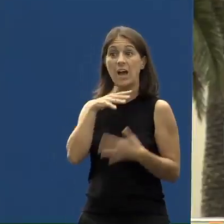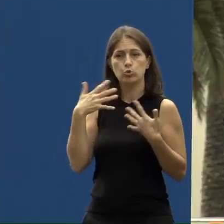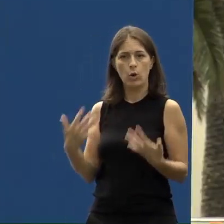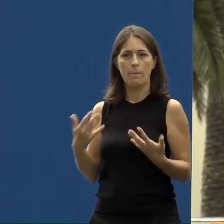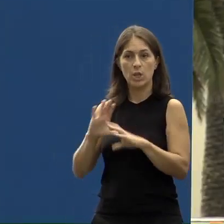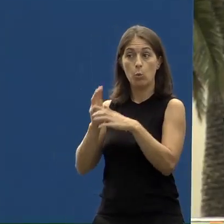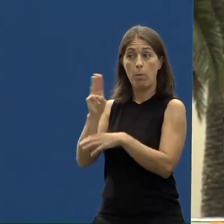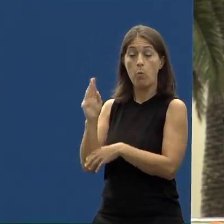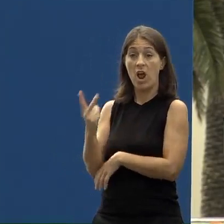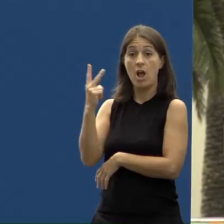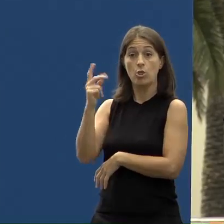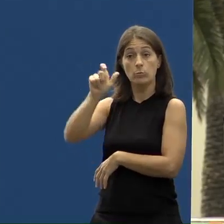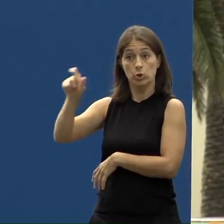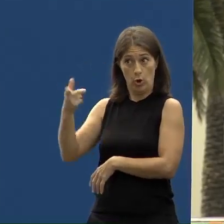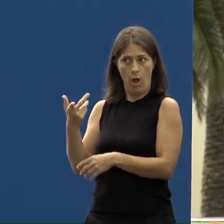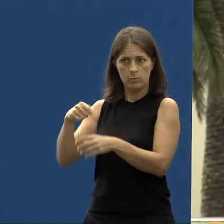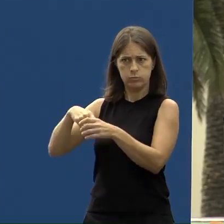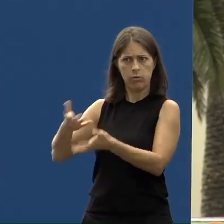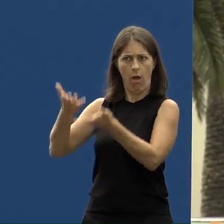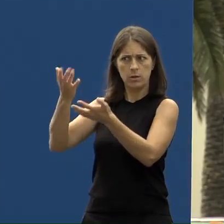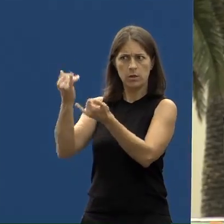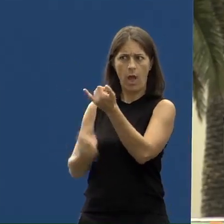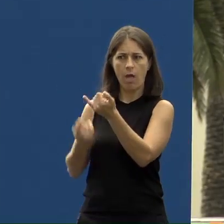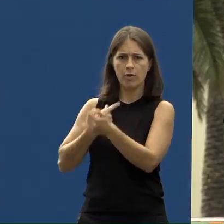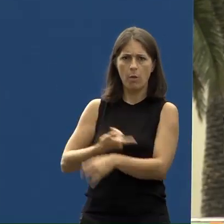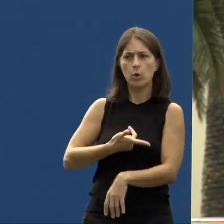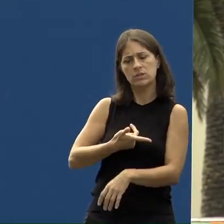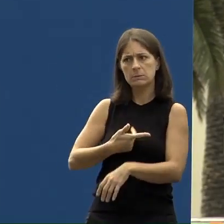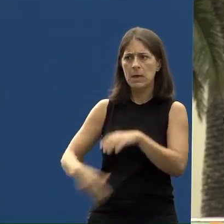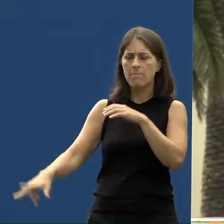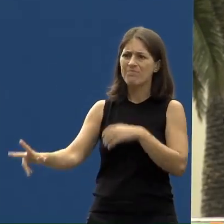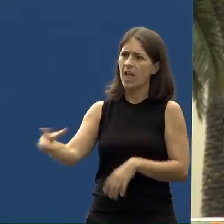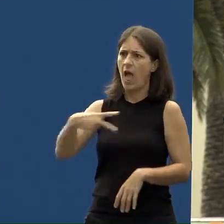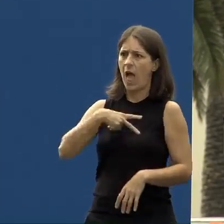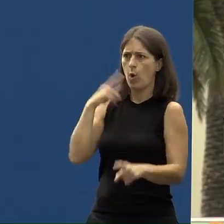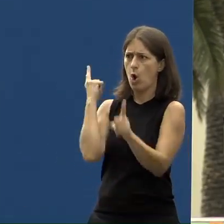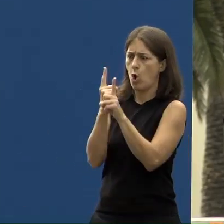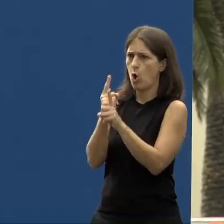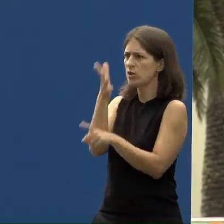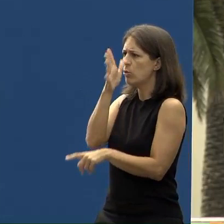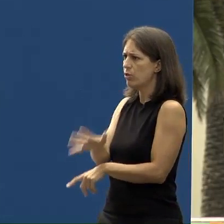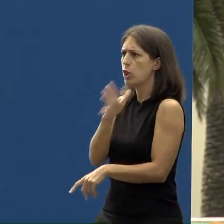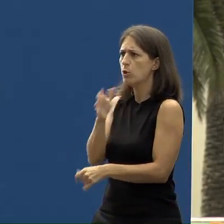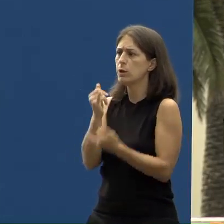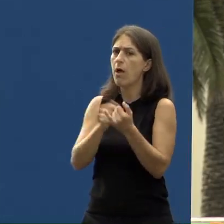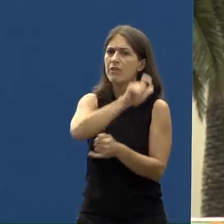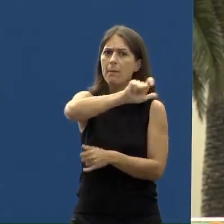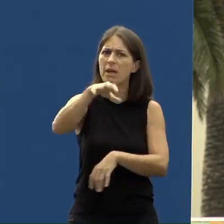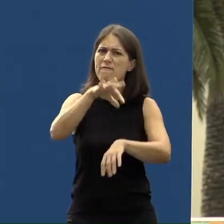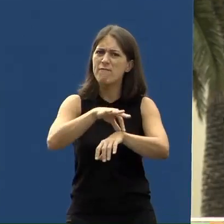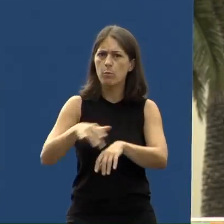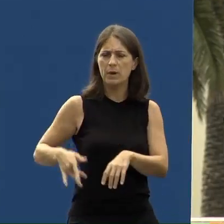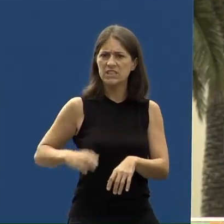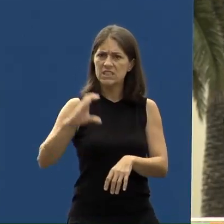Partido Popular acusados pola Fiscalía de prevaricar, denegando medicamentos a enfermos de hepatite C que os necesitaban para restaurar